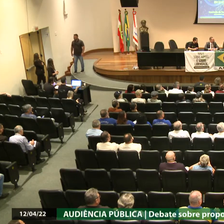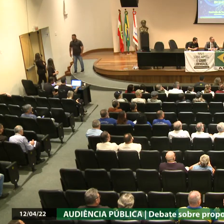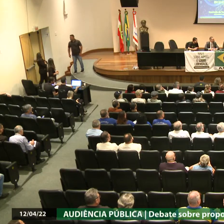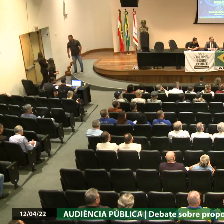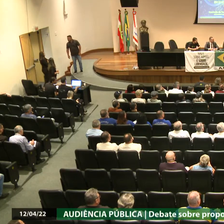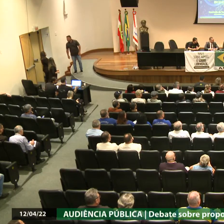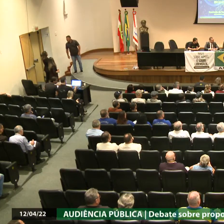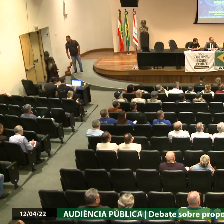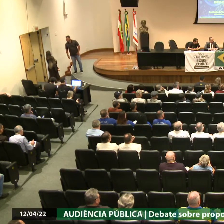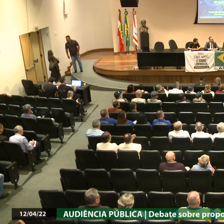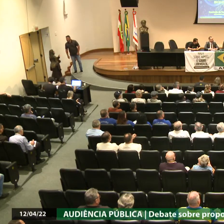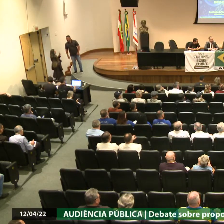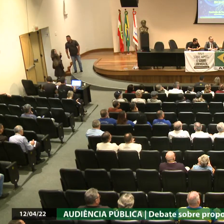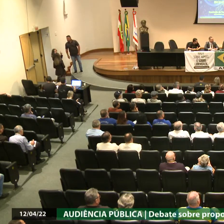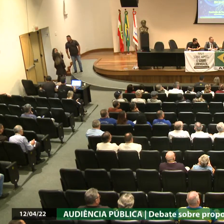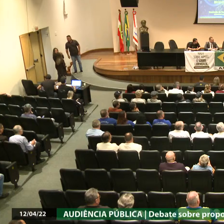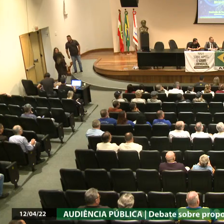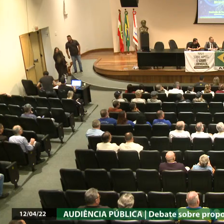tá